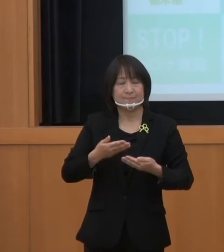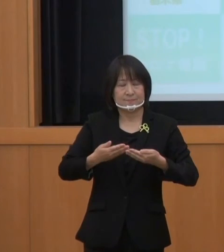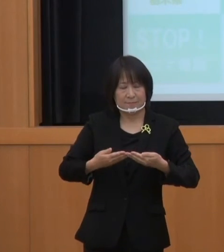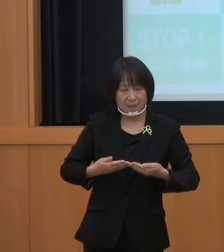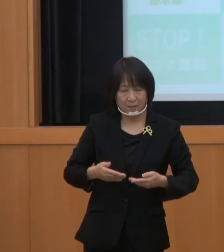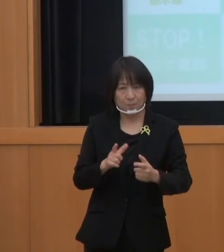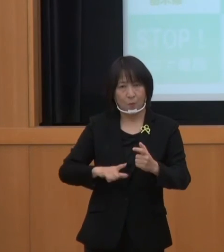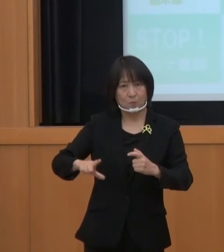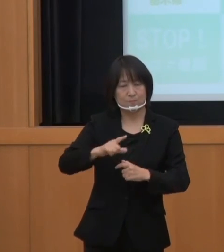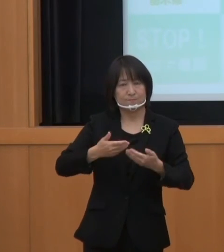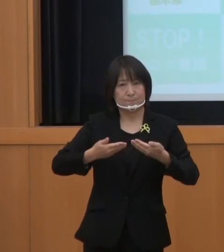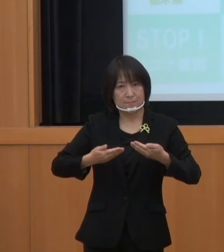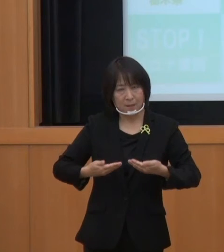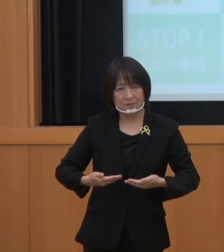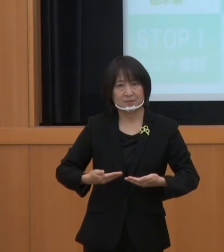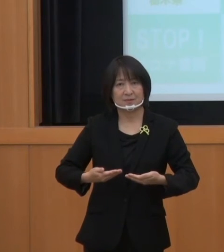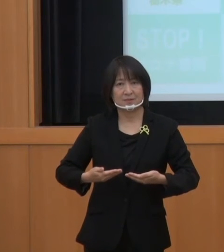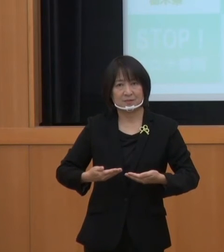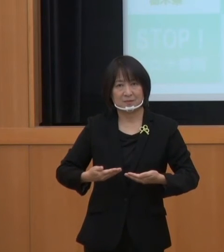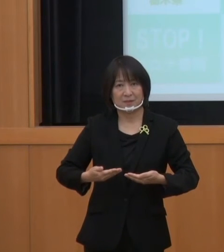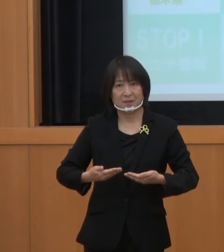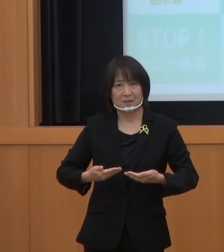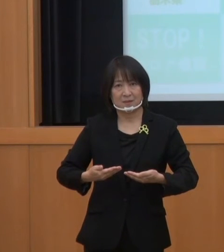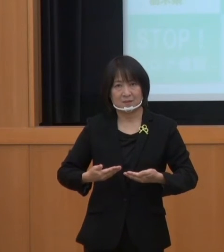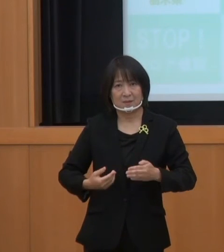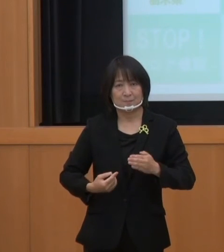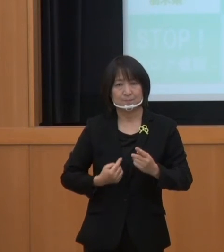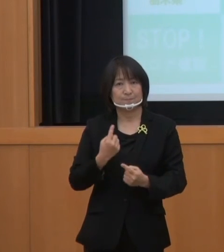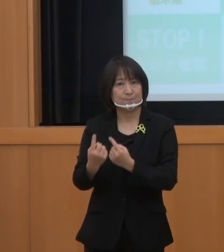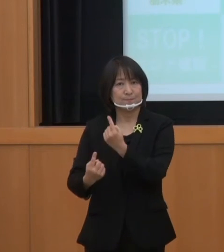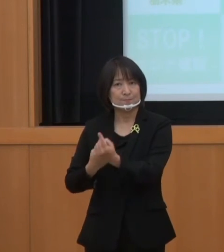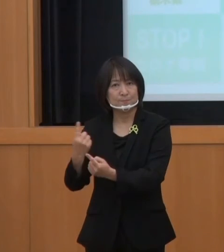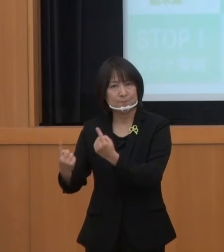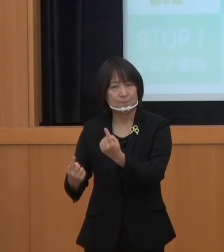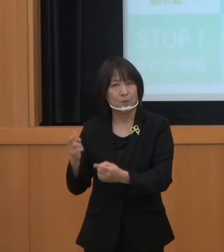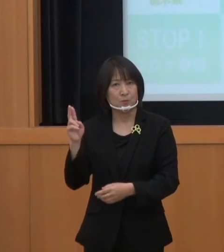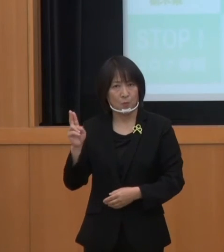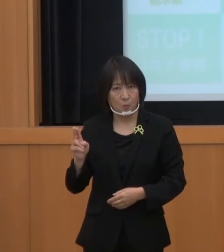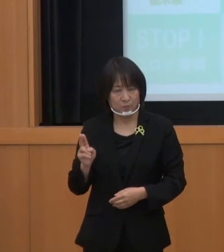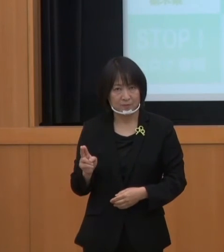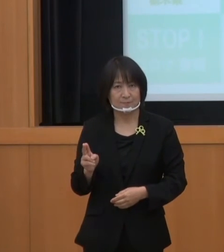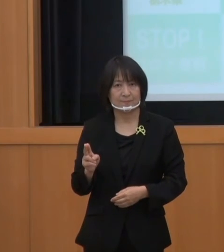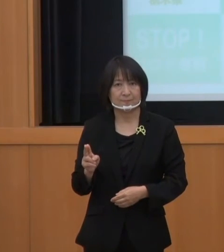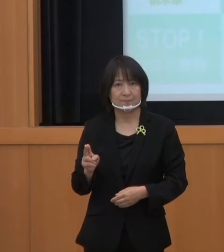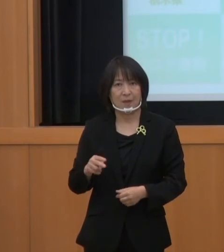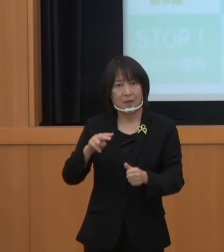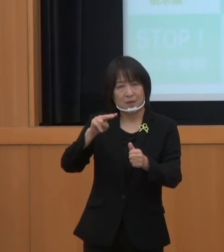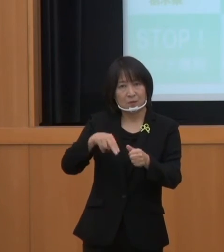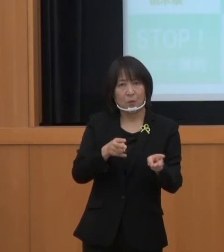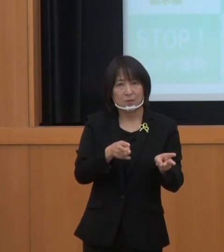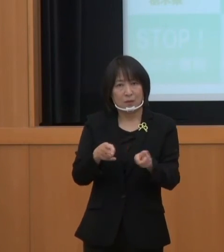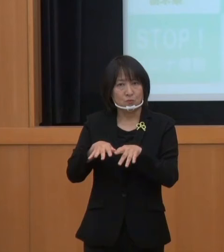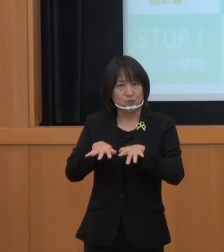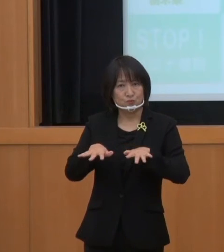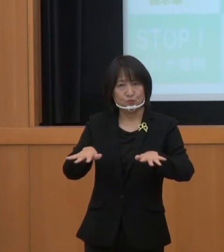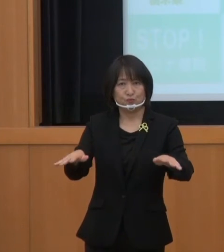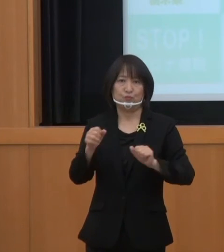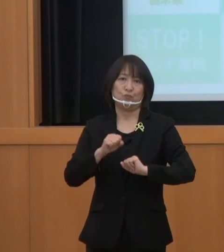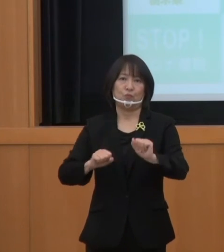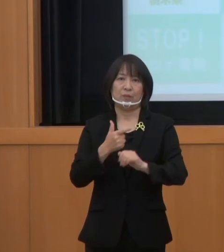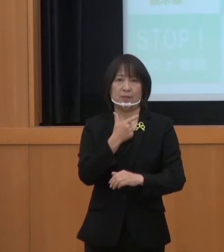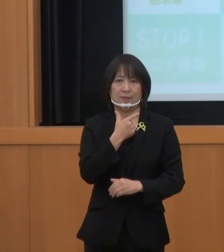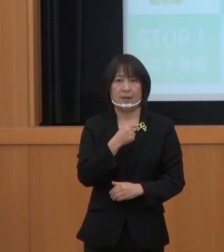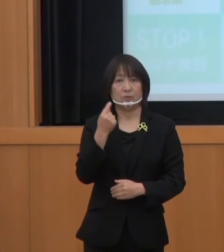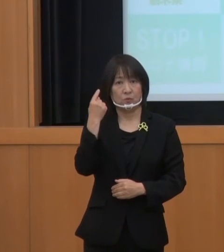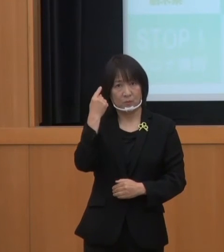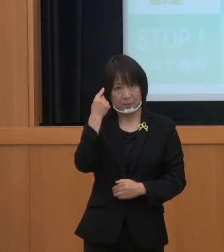し、より安心して足が運べるように、認証制度の普及に取り組んでまいりたいと思います